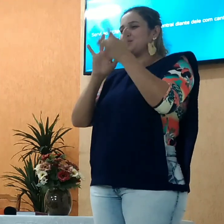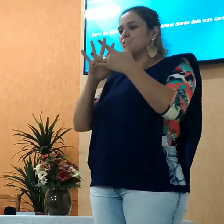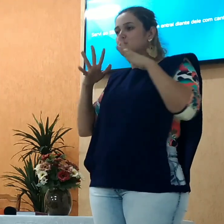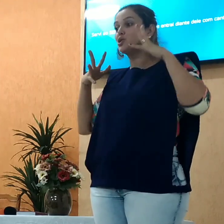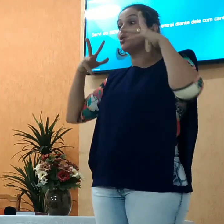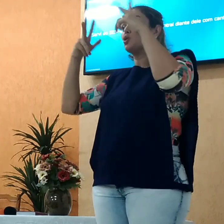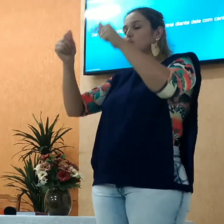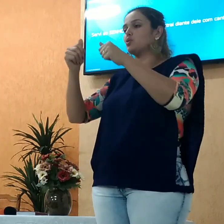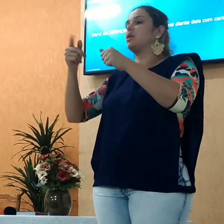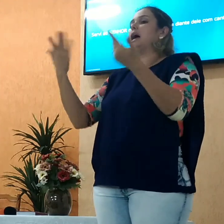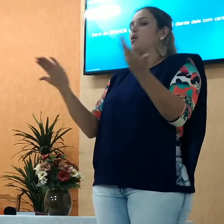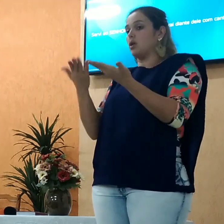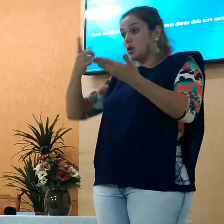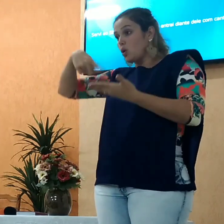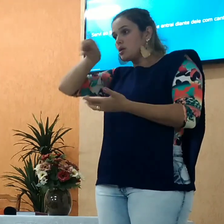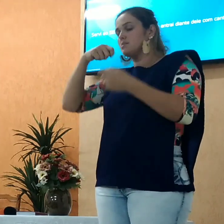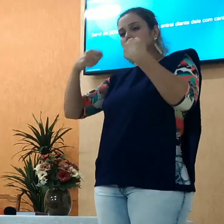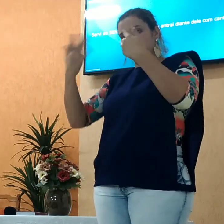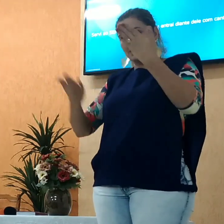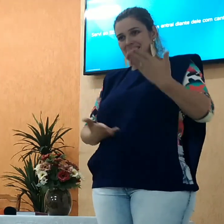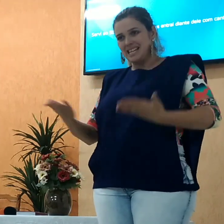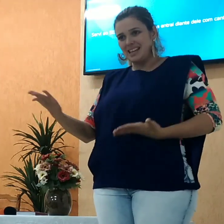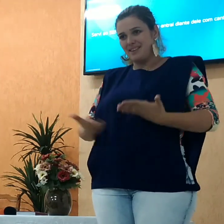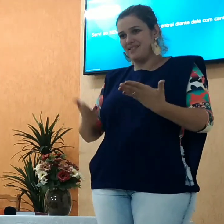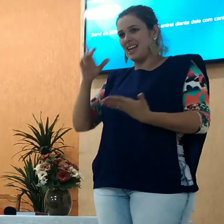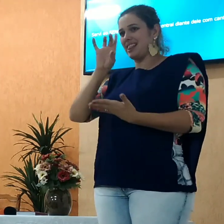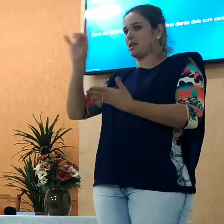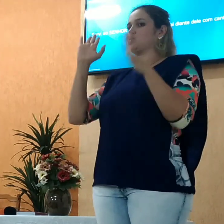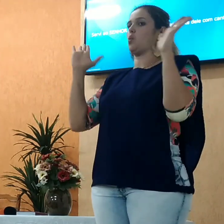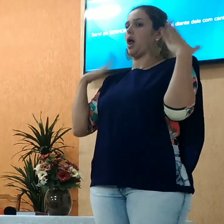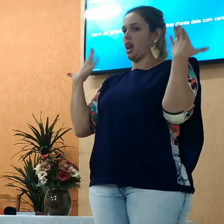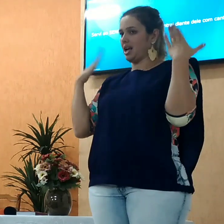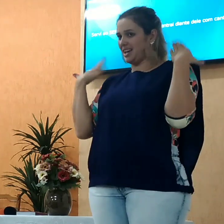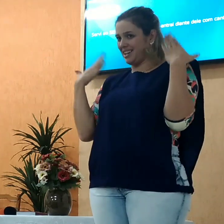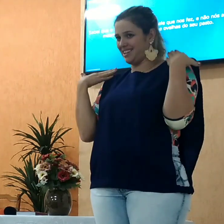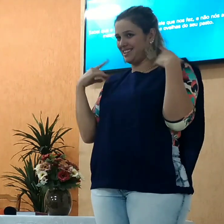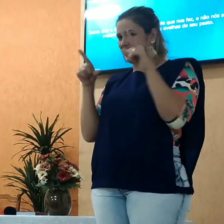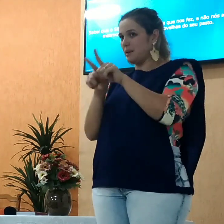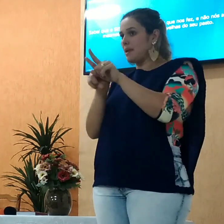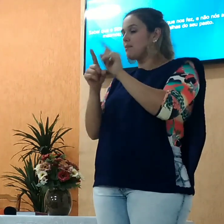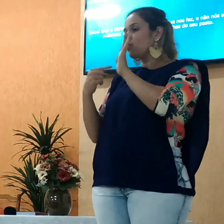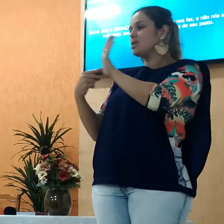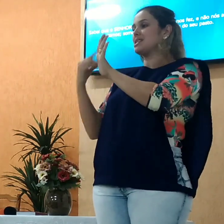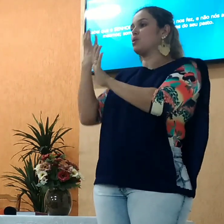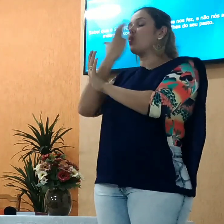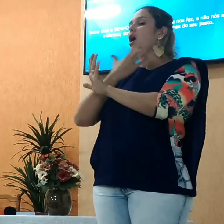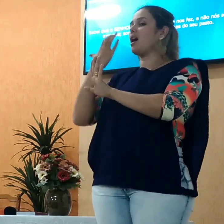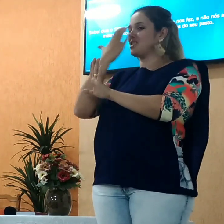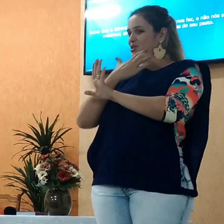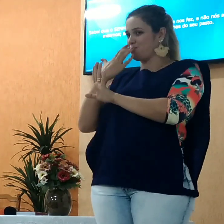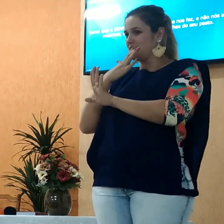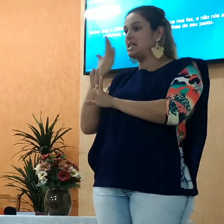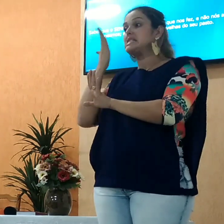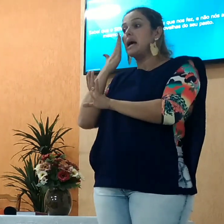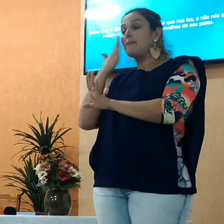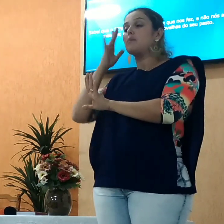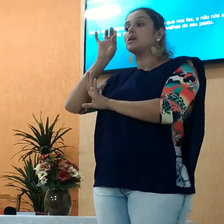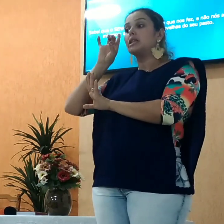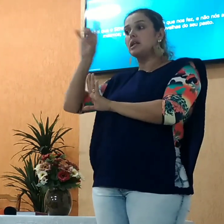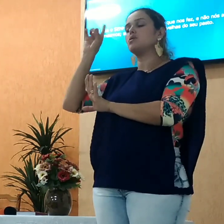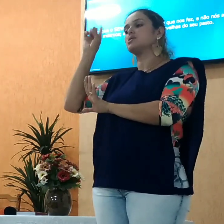servi ao Senhor com alegria, apresentai-vos diante dele com um cântico, sabei que o Senhor é